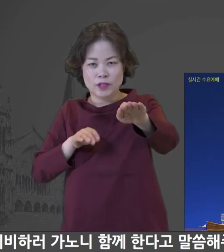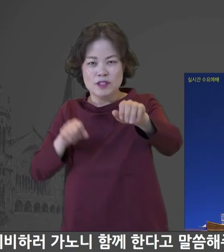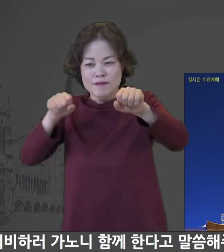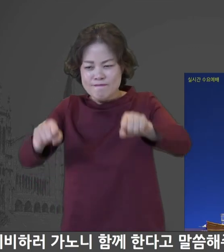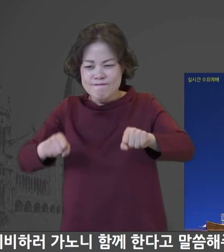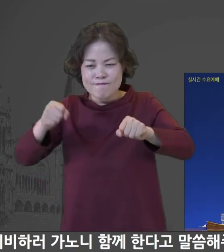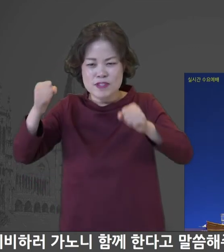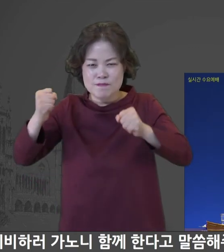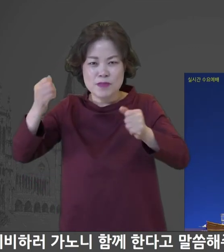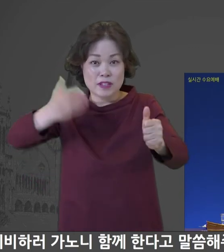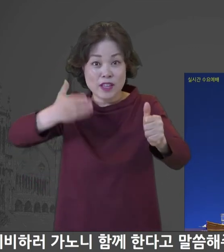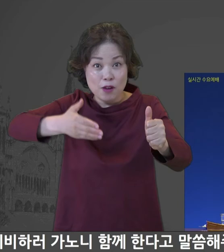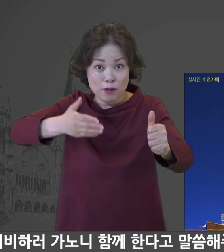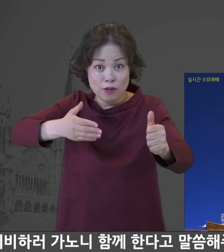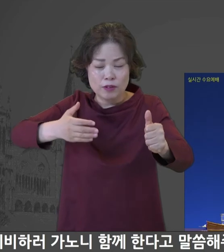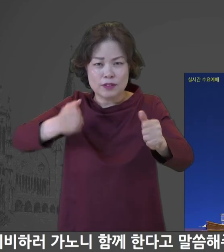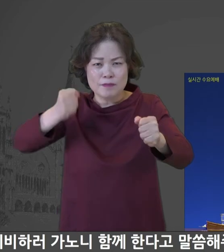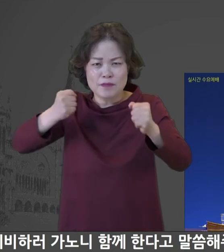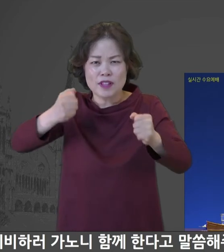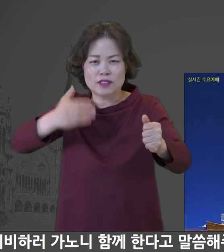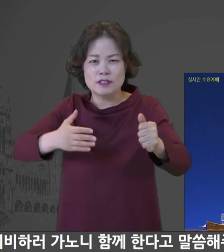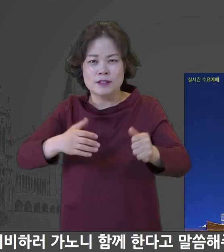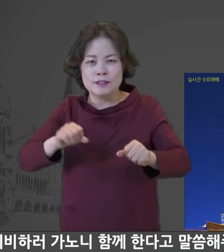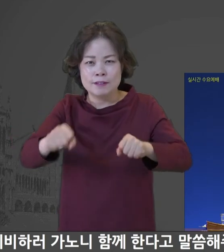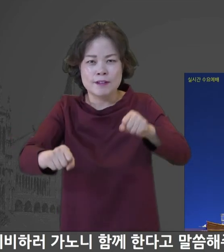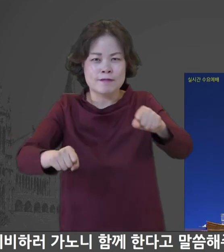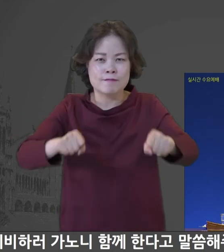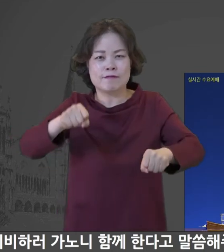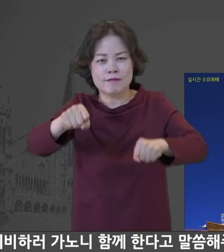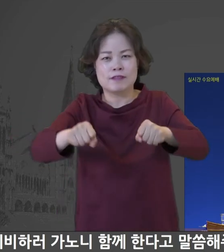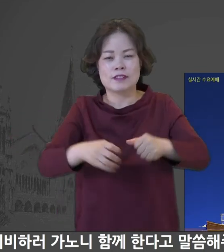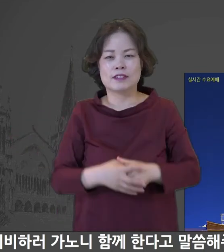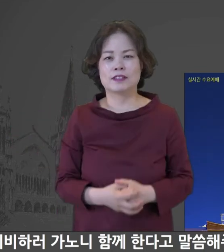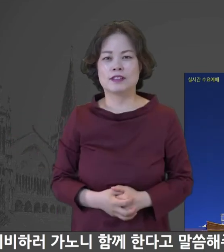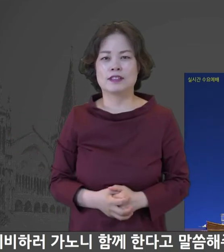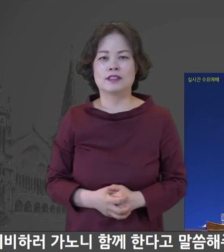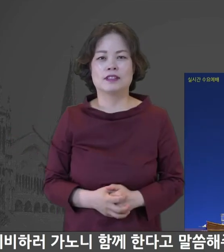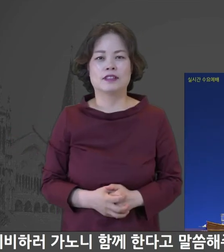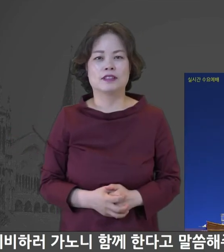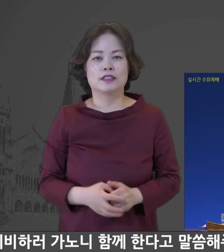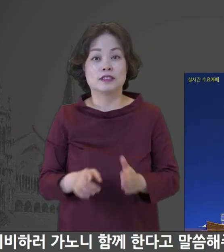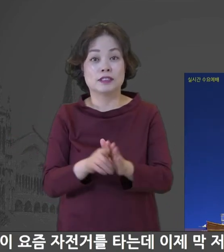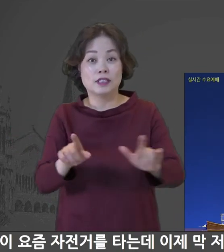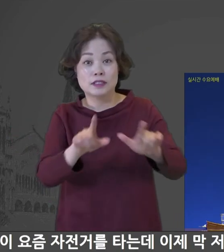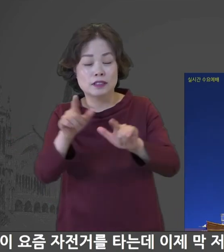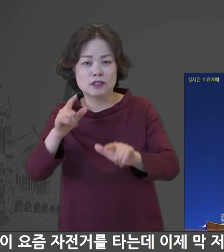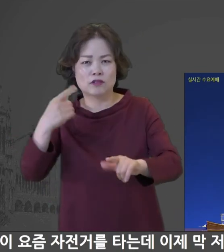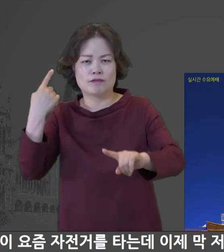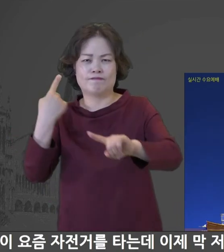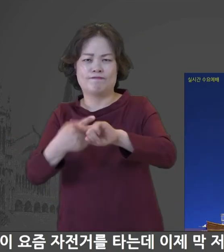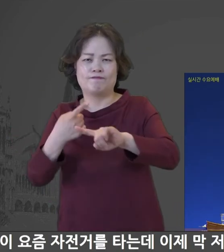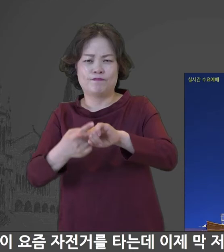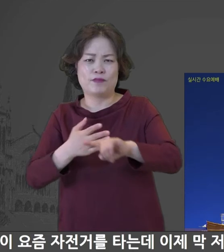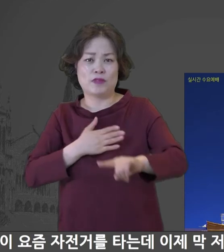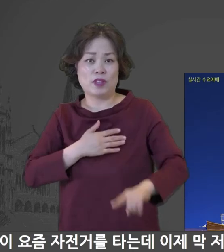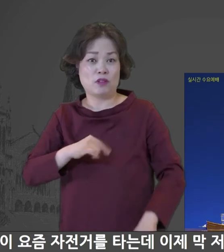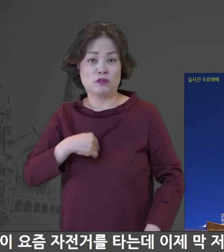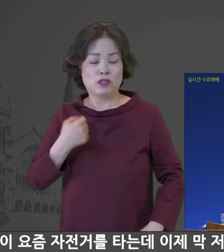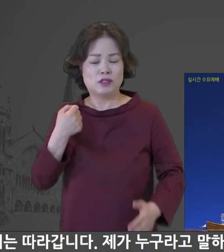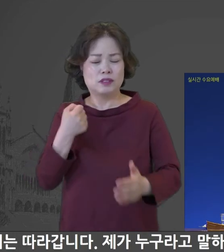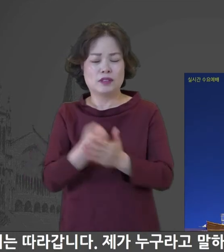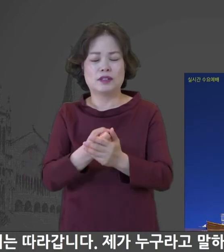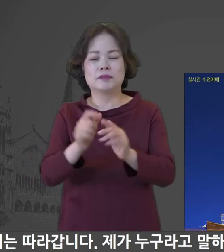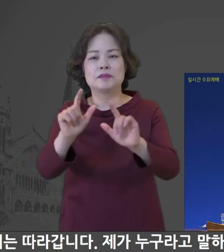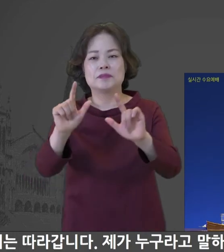힘내세요 하면은 제가 그래 가자 하면서 갑니다. 신앙생활도 마찬가지입니다. 나 혼자 강하고 담대하소서가